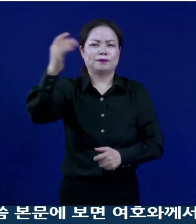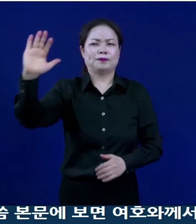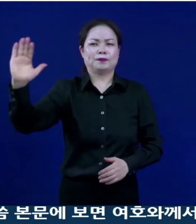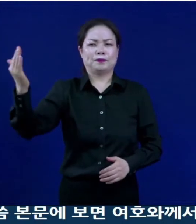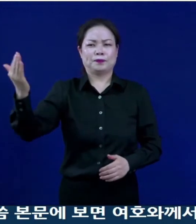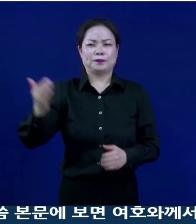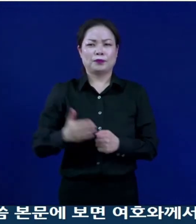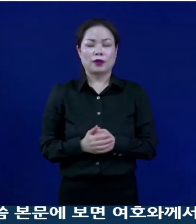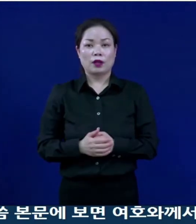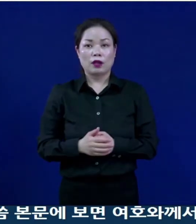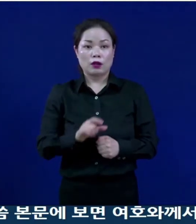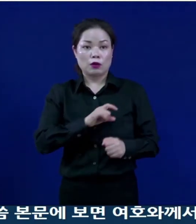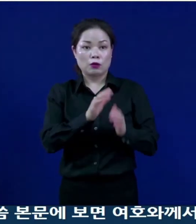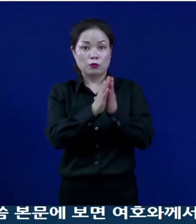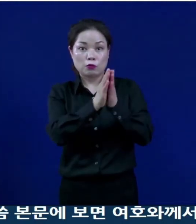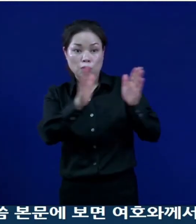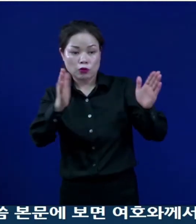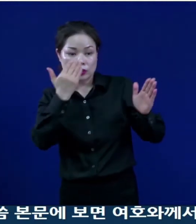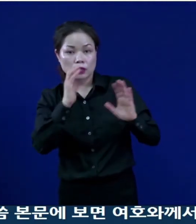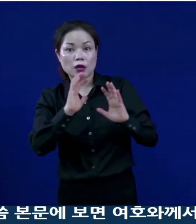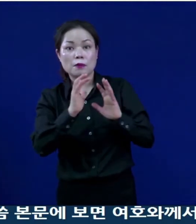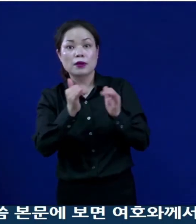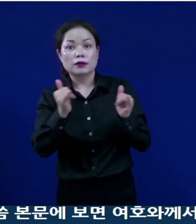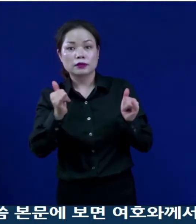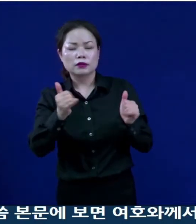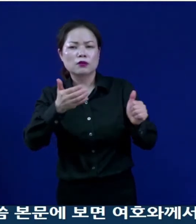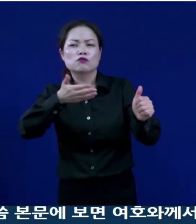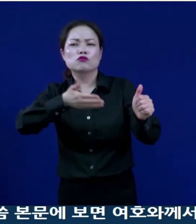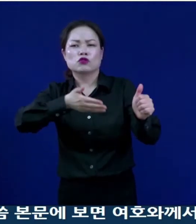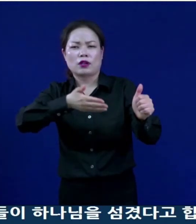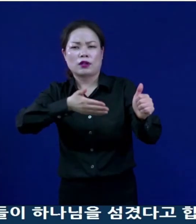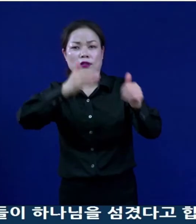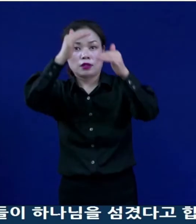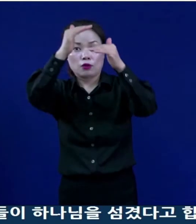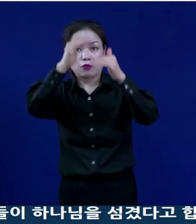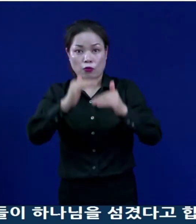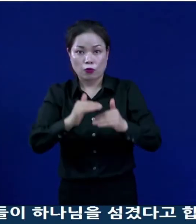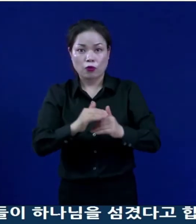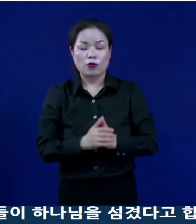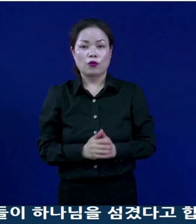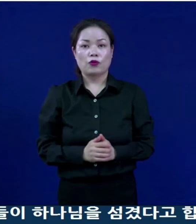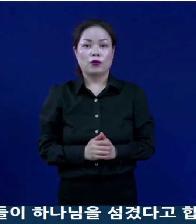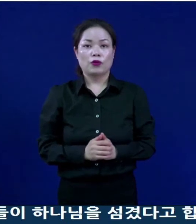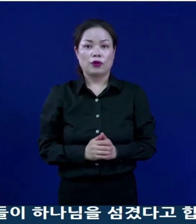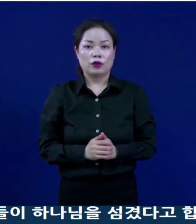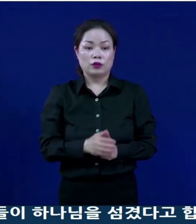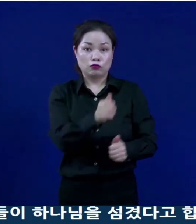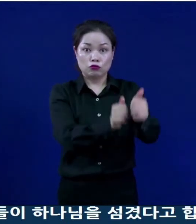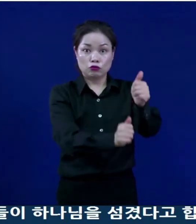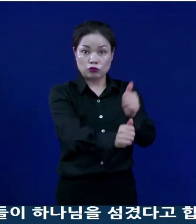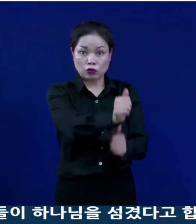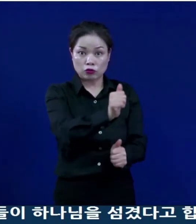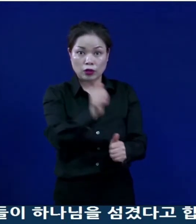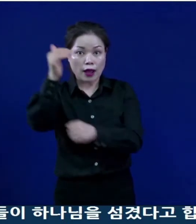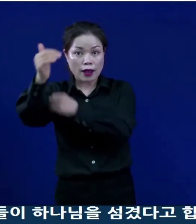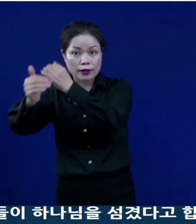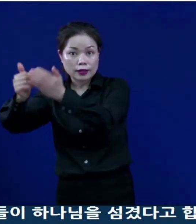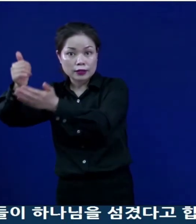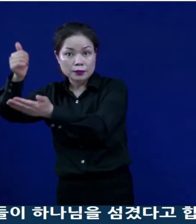같으리라. 모세가 이스라엘 백성들에게 부탁한 내용입니다. 후손들에게